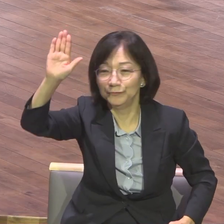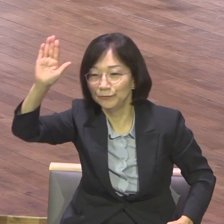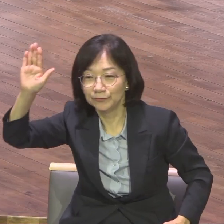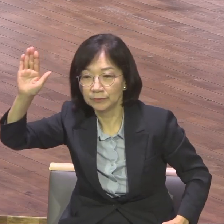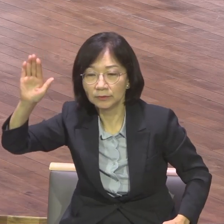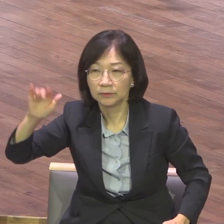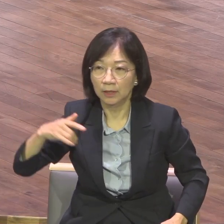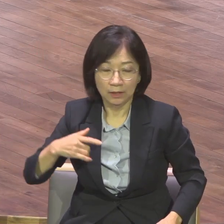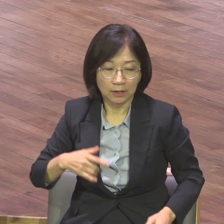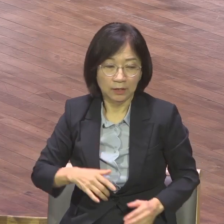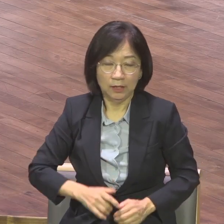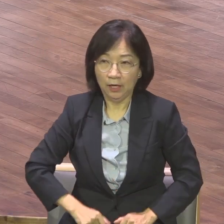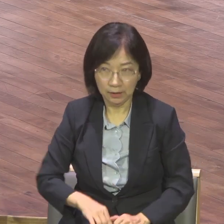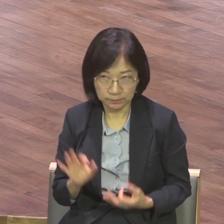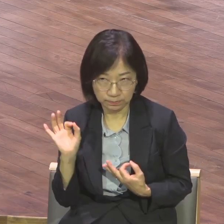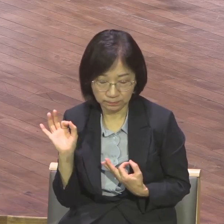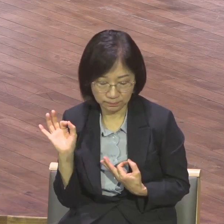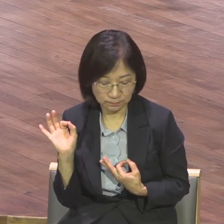전부 다